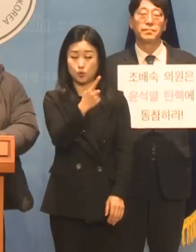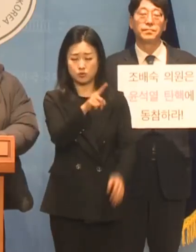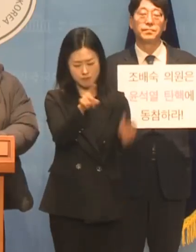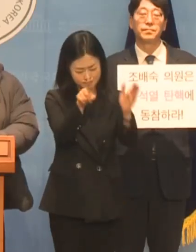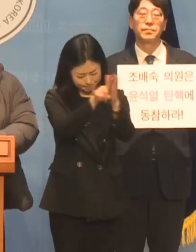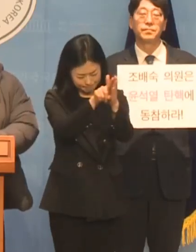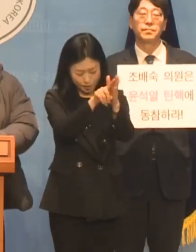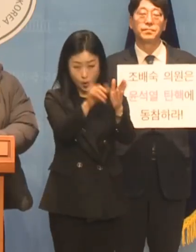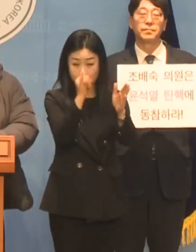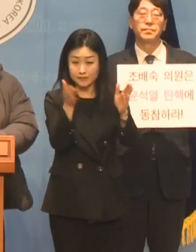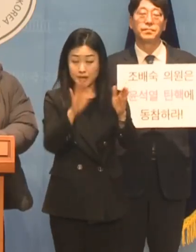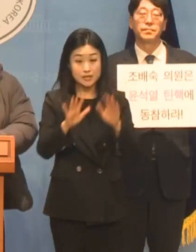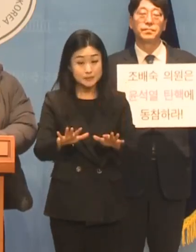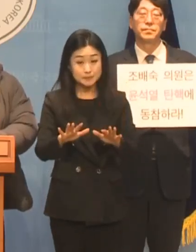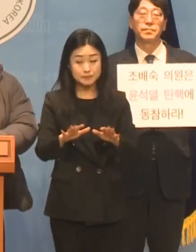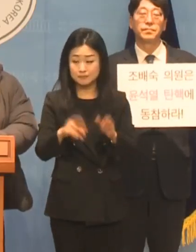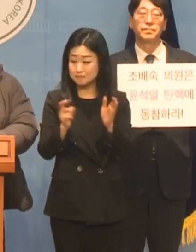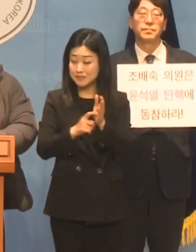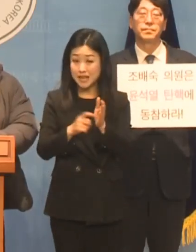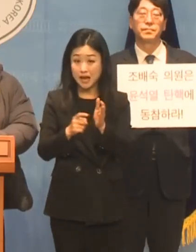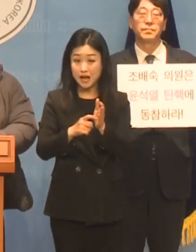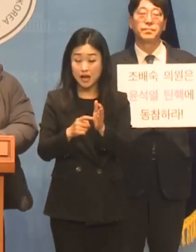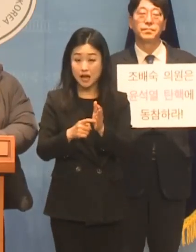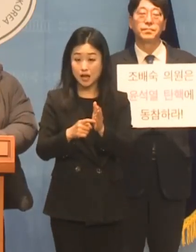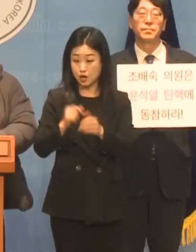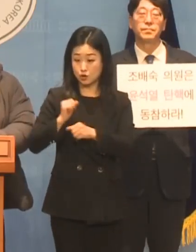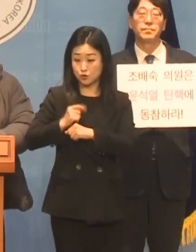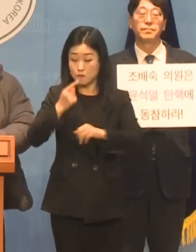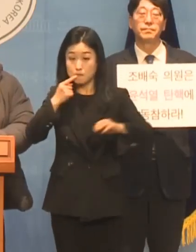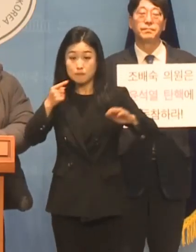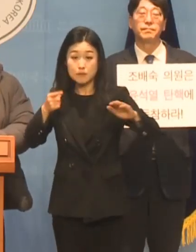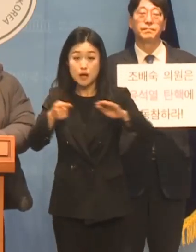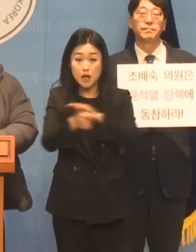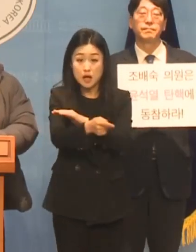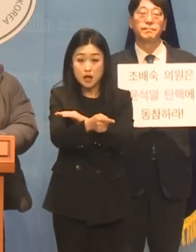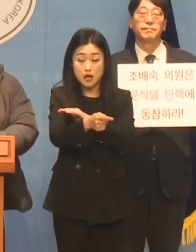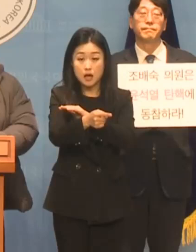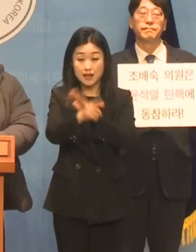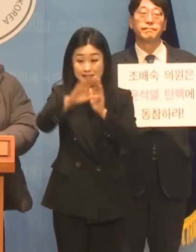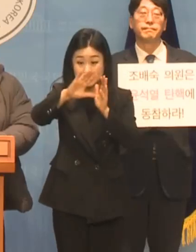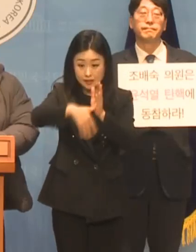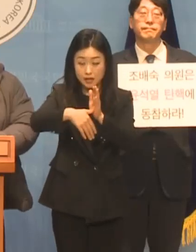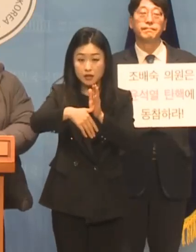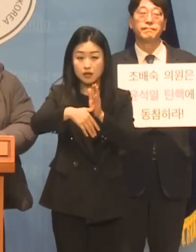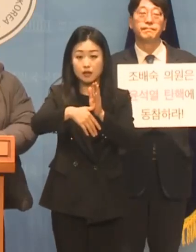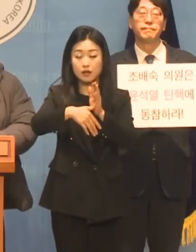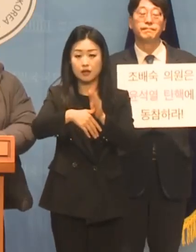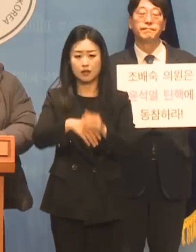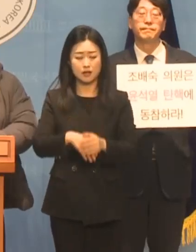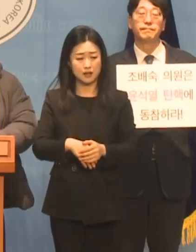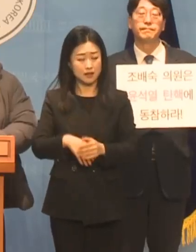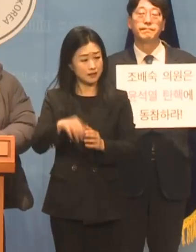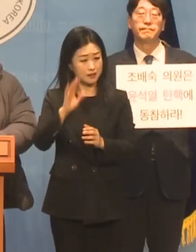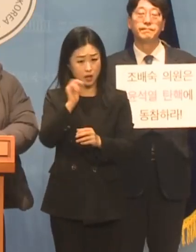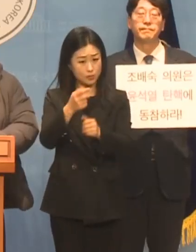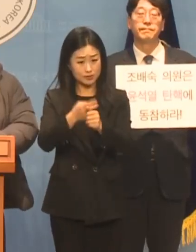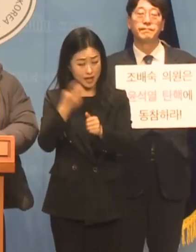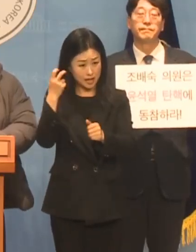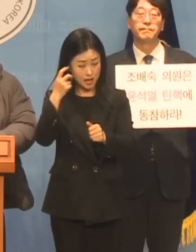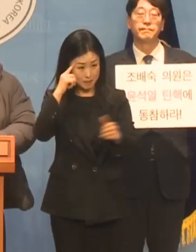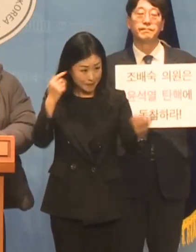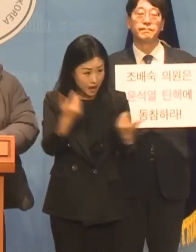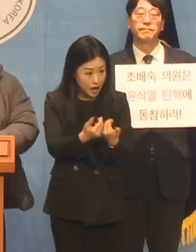의원님께서 이번에 그 비상계엄을 통한 이 시국에서 탄핵 반대에